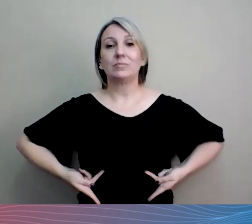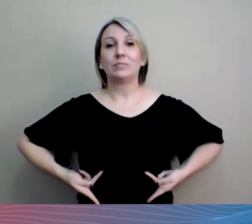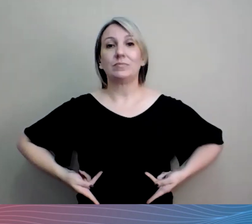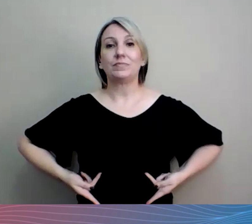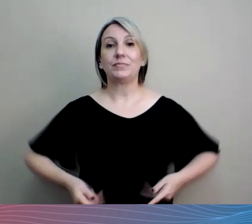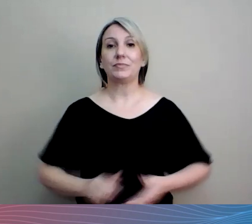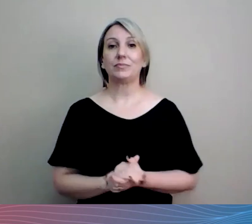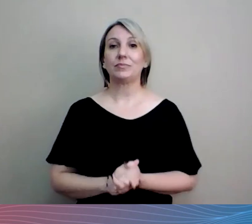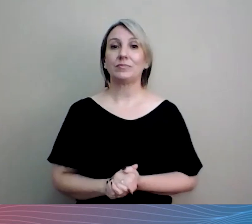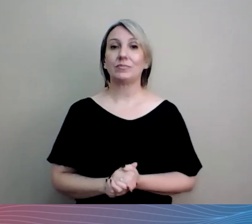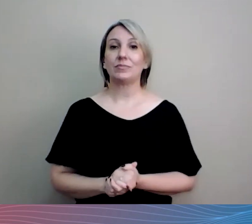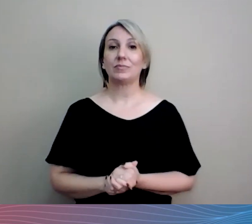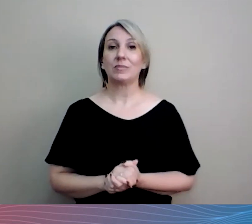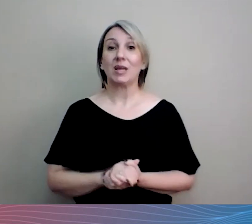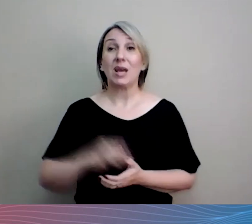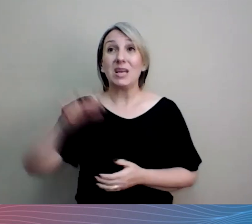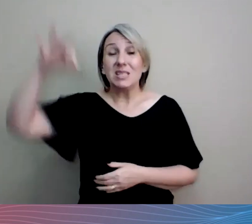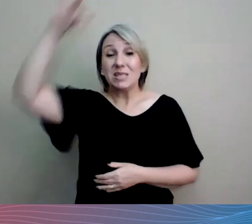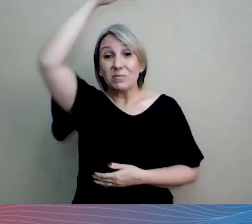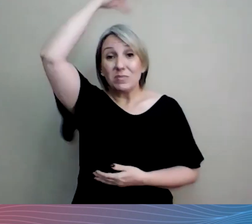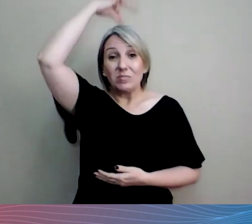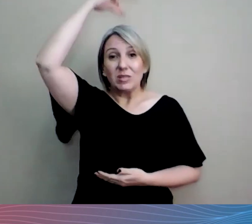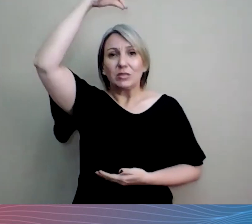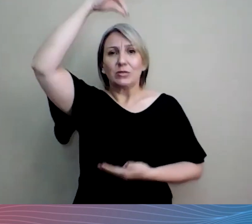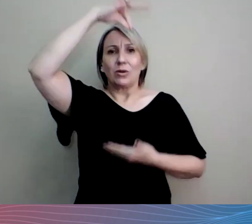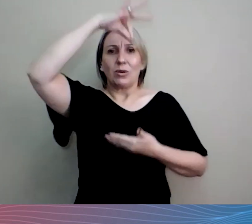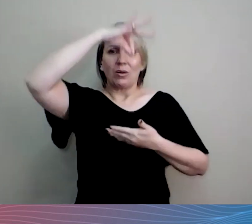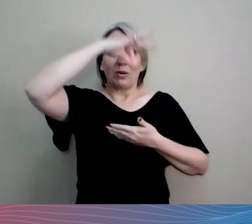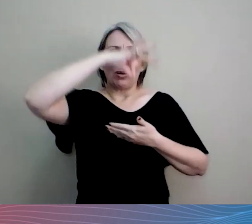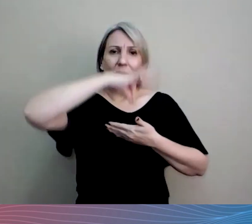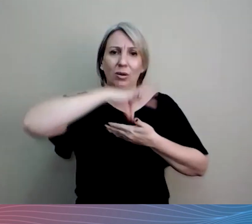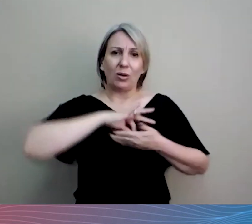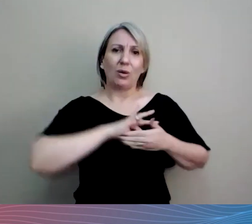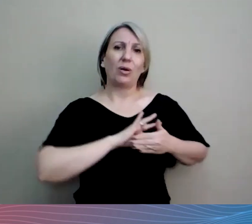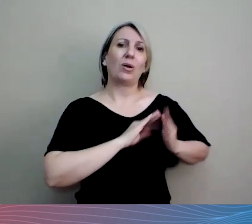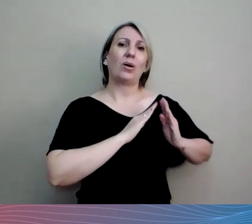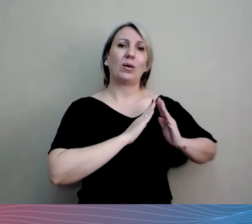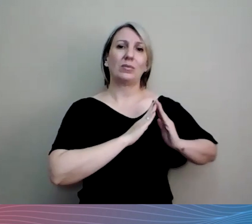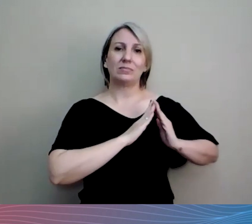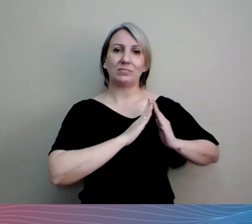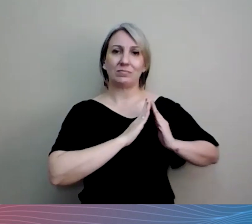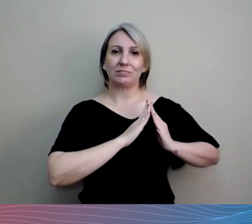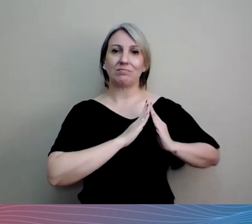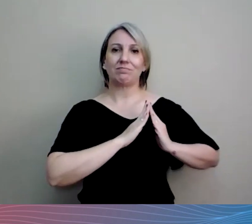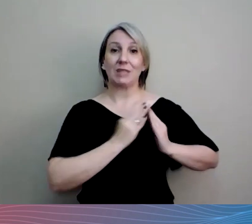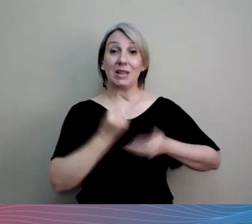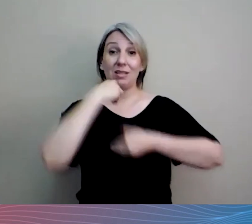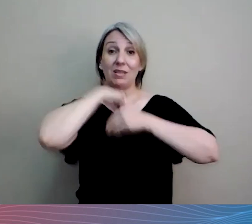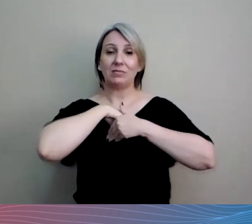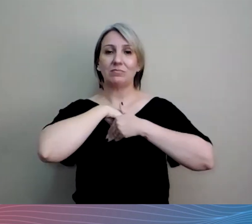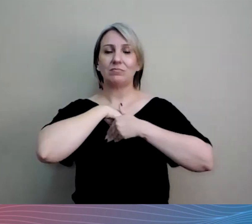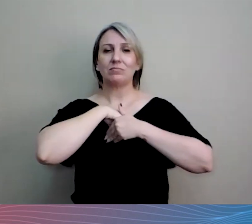em nós por meio do seu Espírito. Irmão, esse trecho aqui, uma vez, irmãos, eu tive